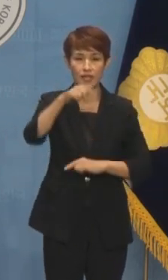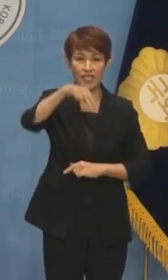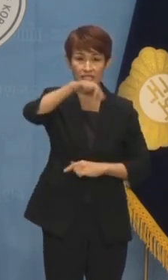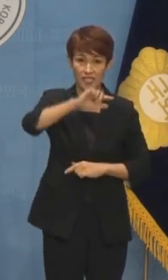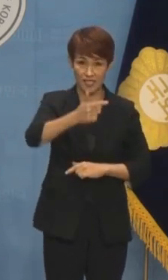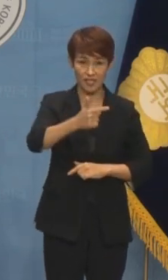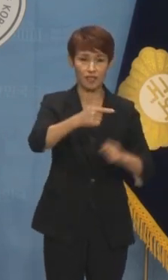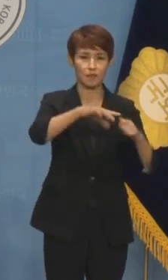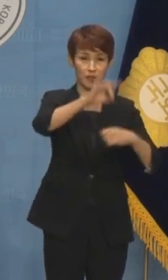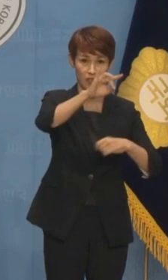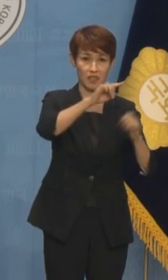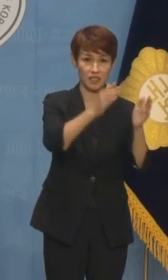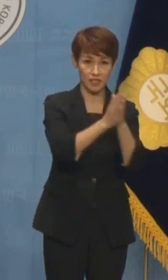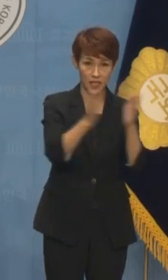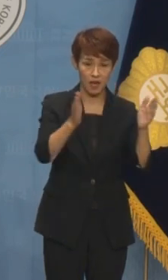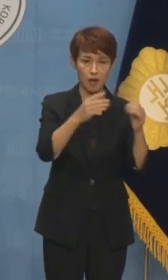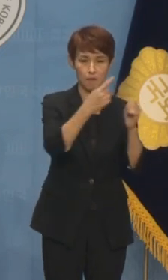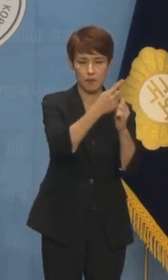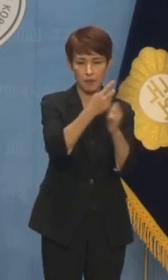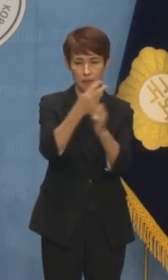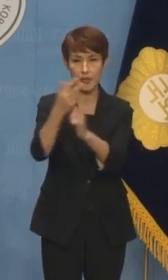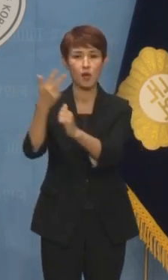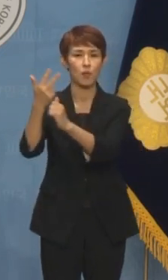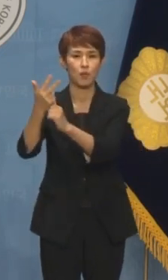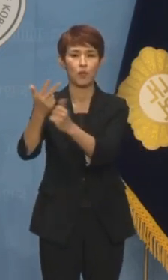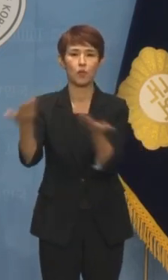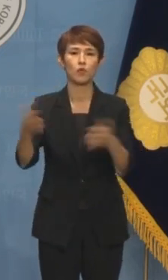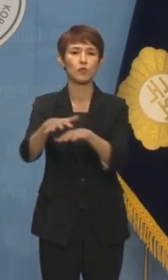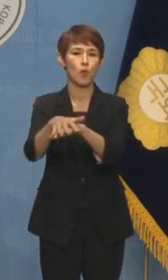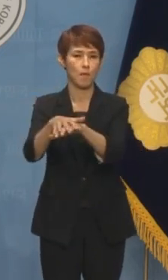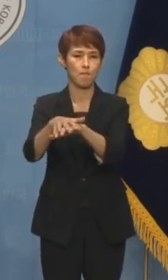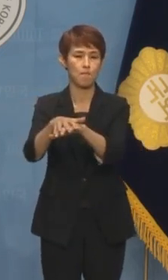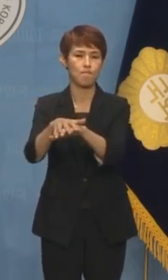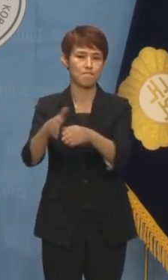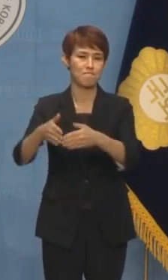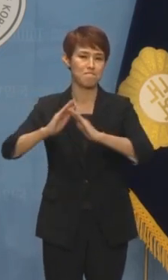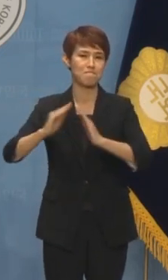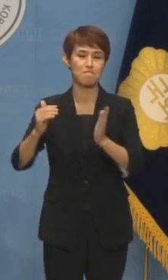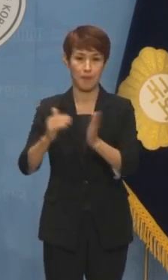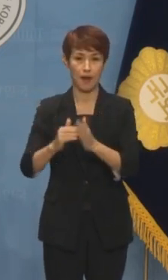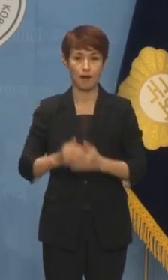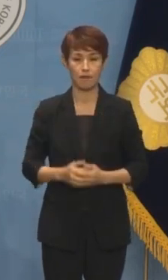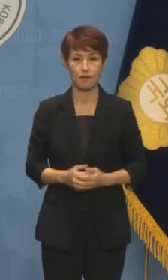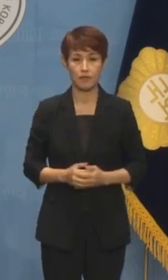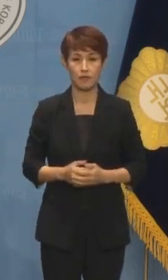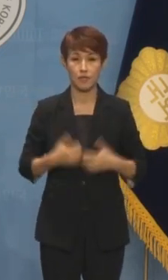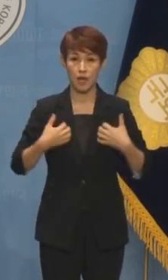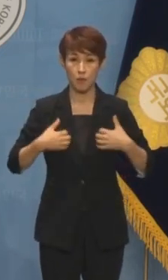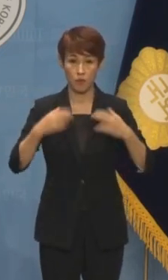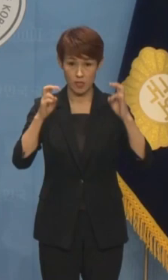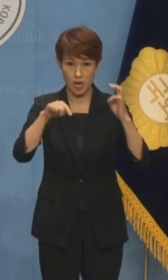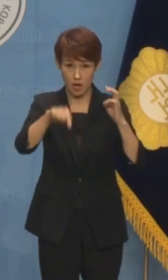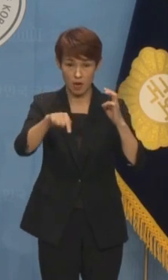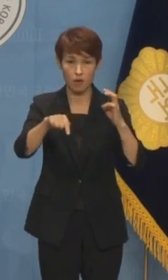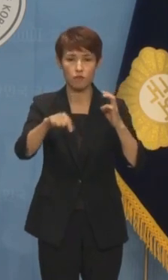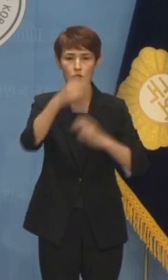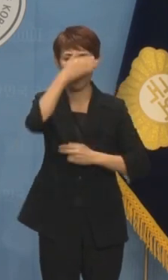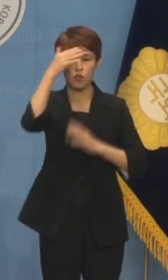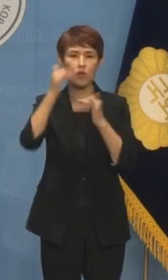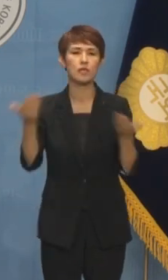시작으로 게임업계의 7번째 생긴 노동조합입니다. 게임업계는 청년 노동자가